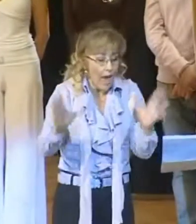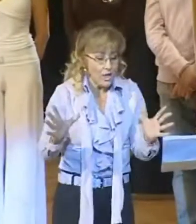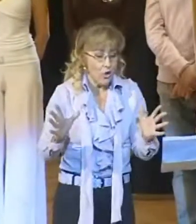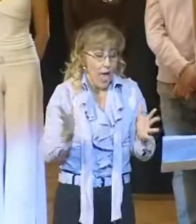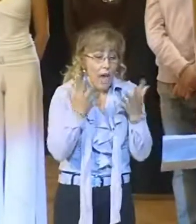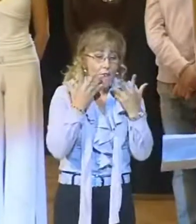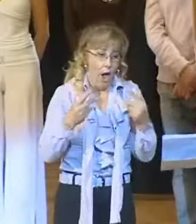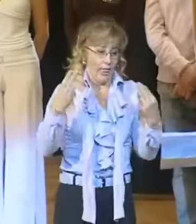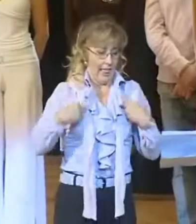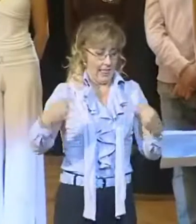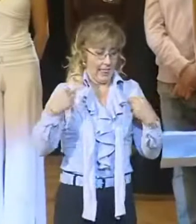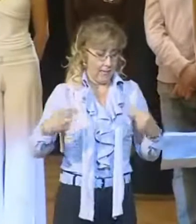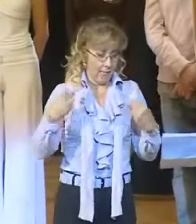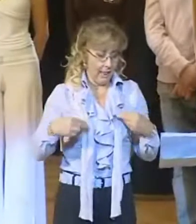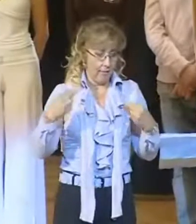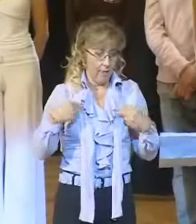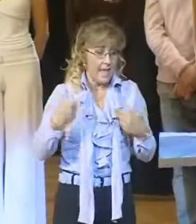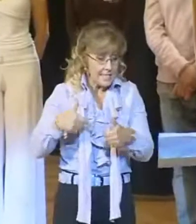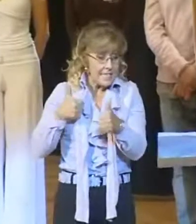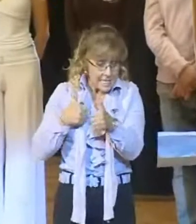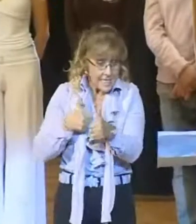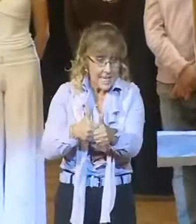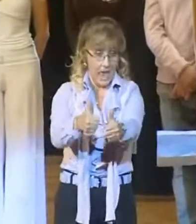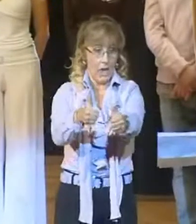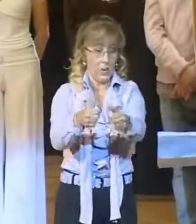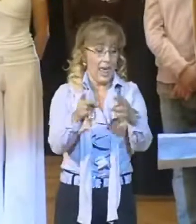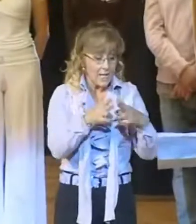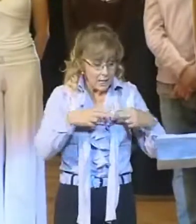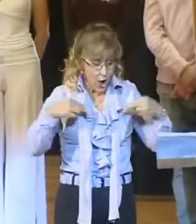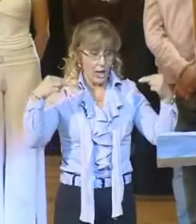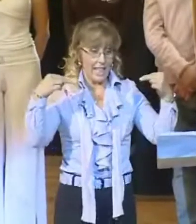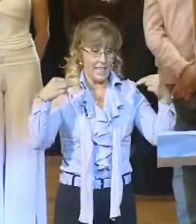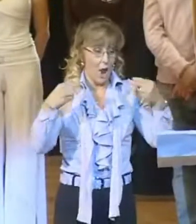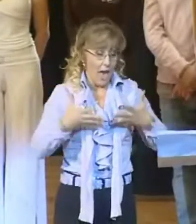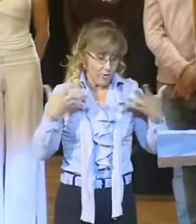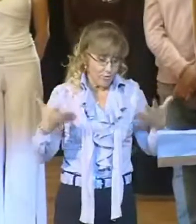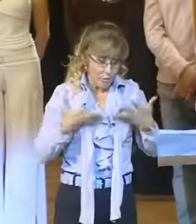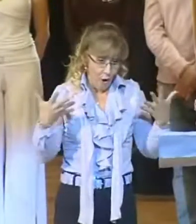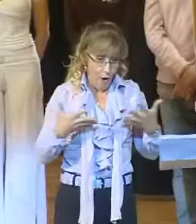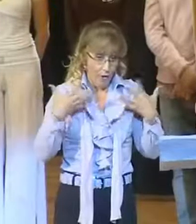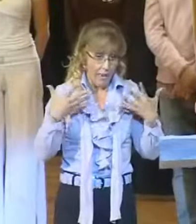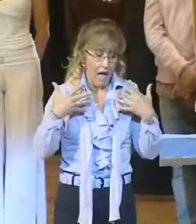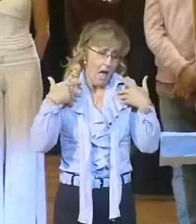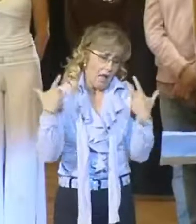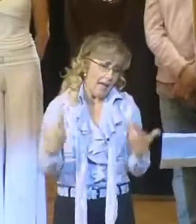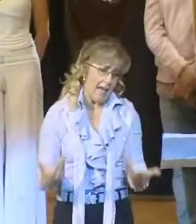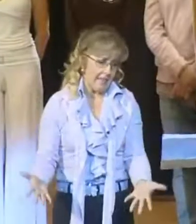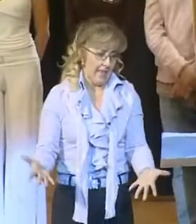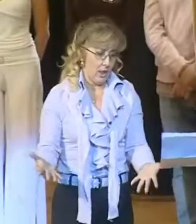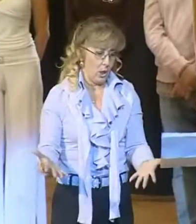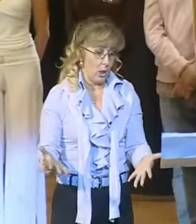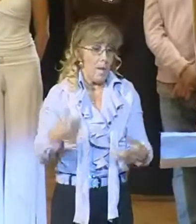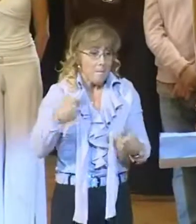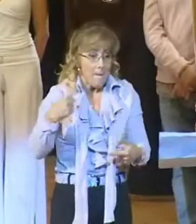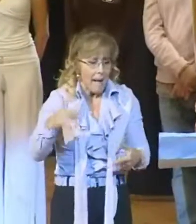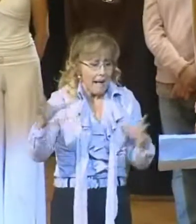dove il coraggio e la voglia di vivere si insegue. Si insegue il sorriso e la